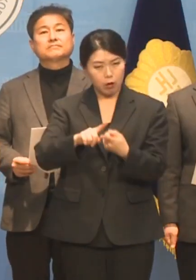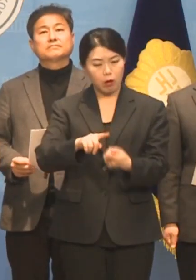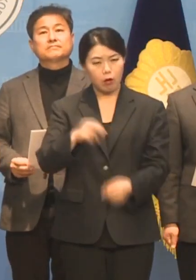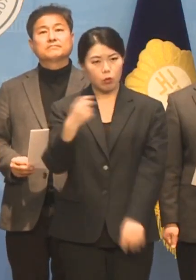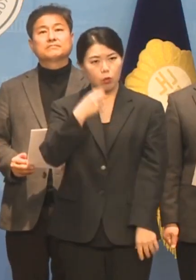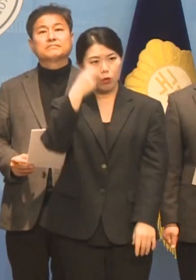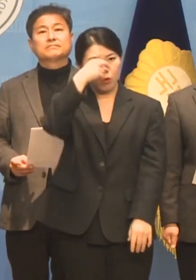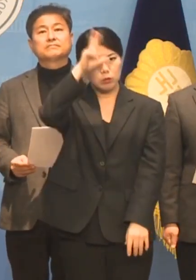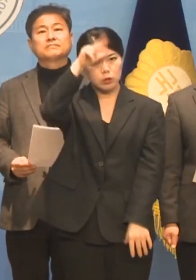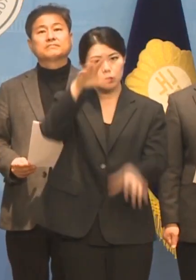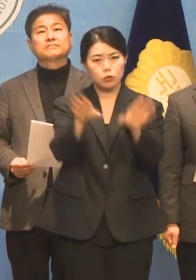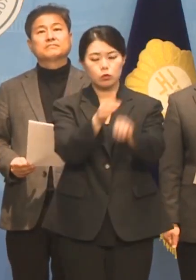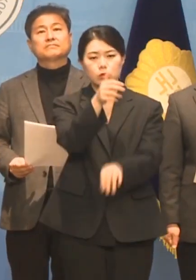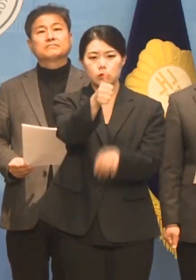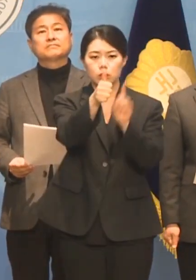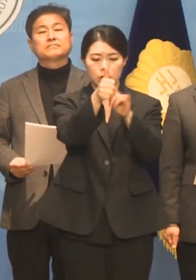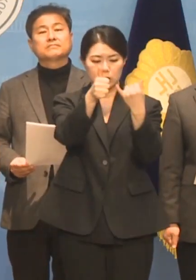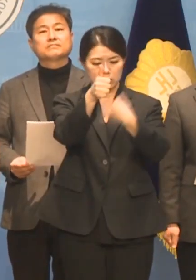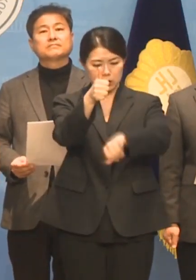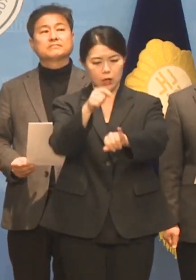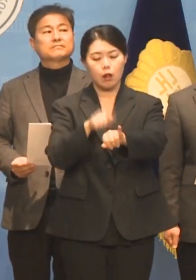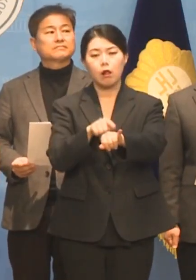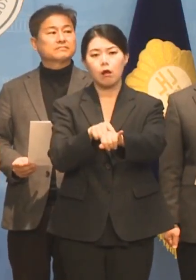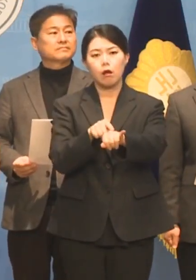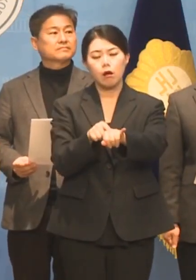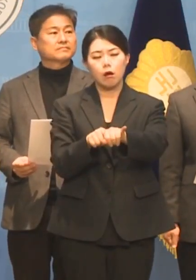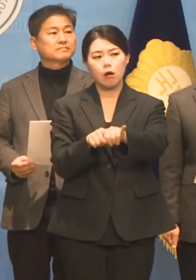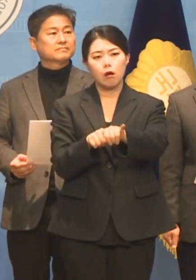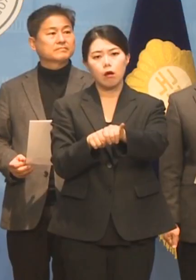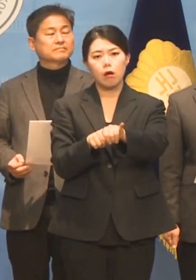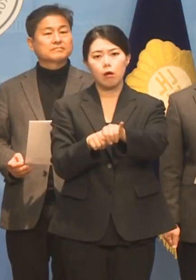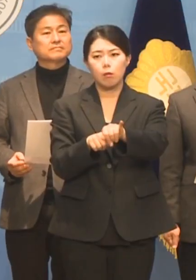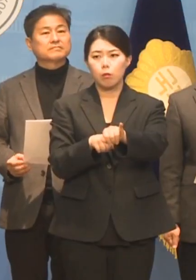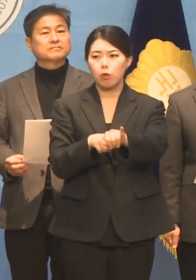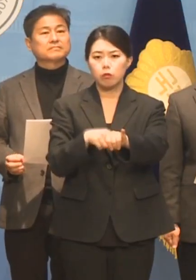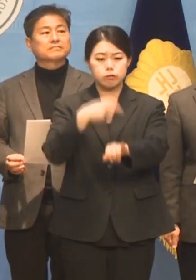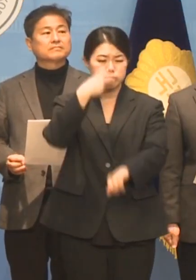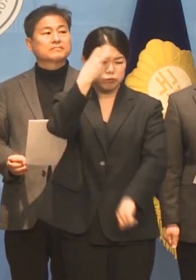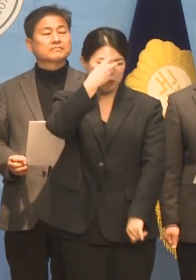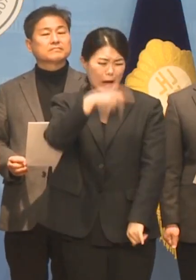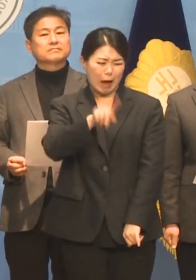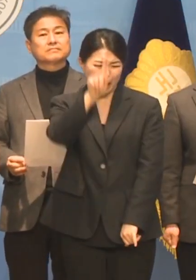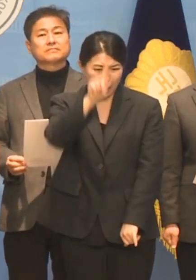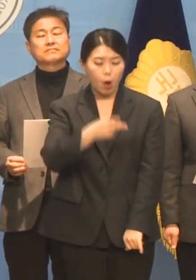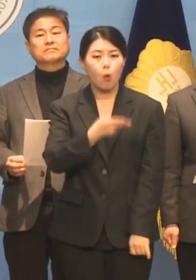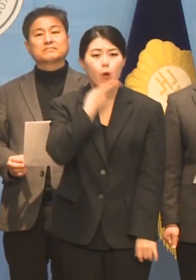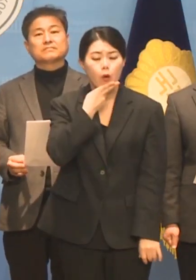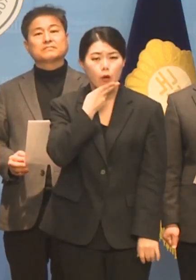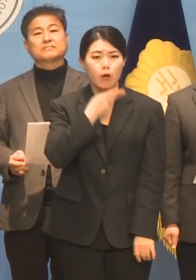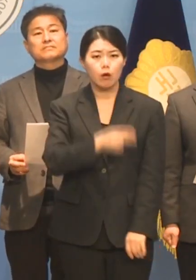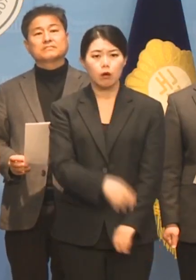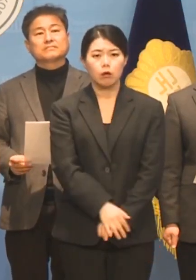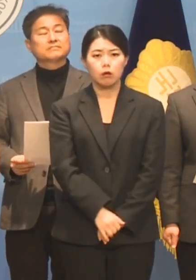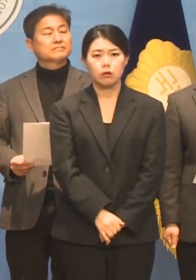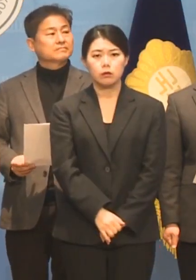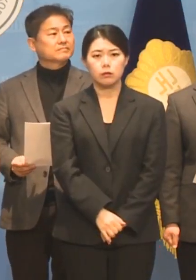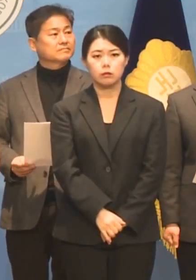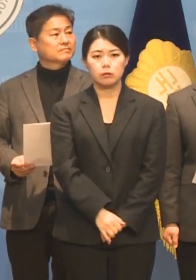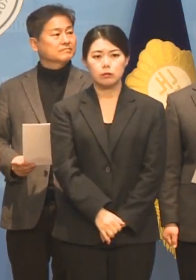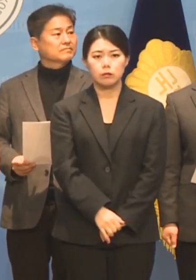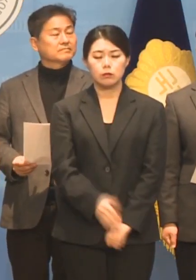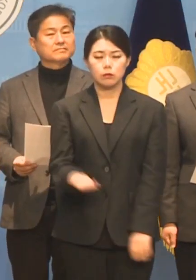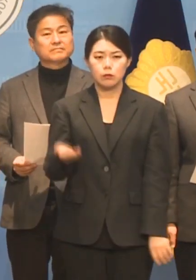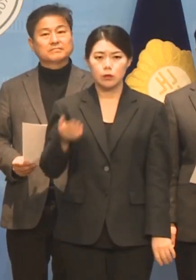심우정 검찰총장의 딸에 대해서는 어떤 칼날도 들이대지 않으면서